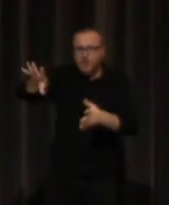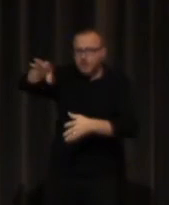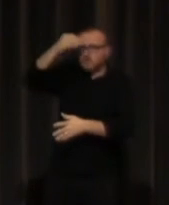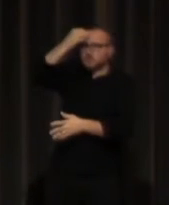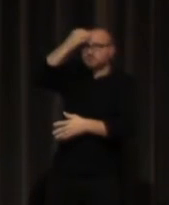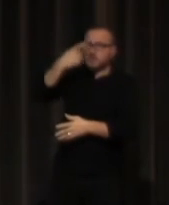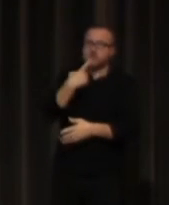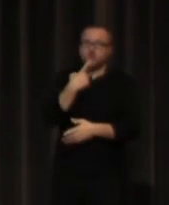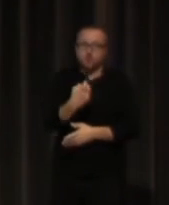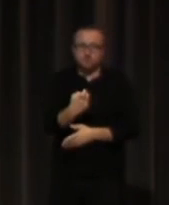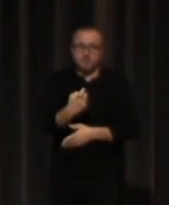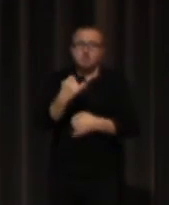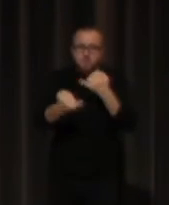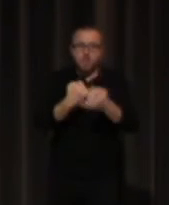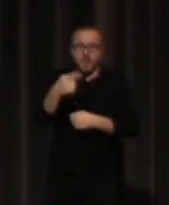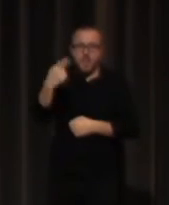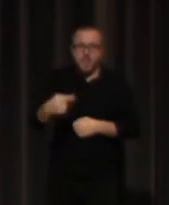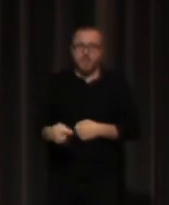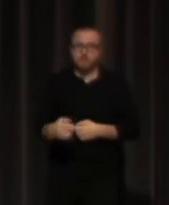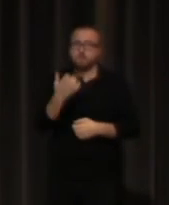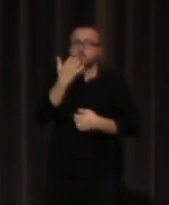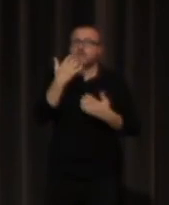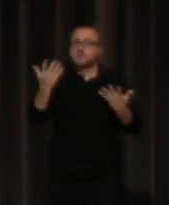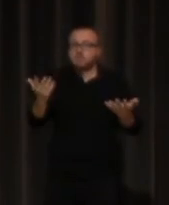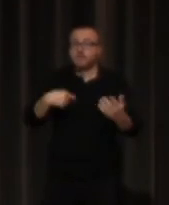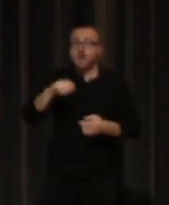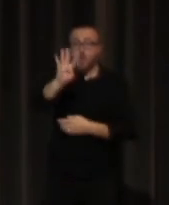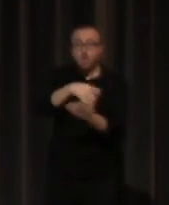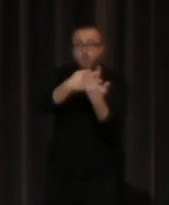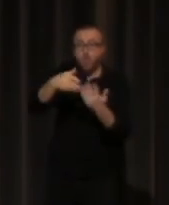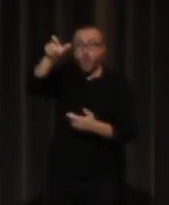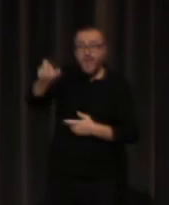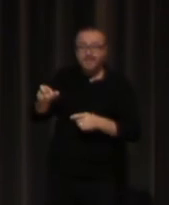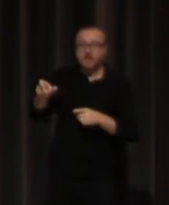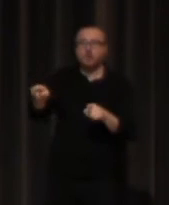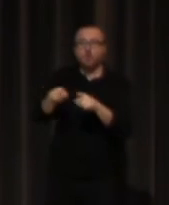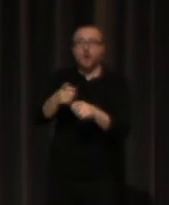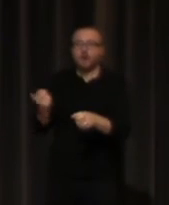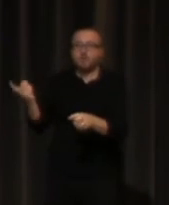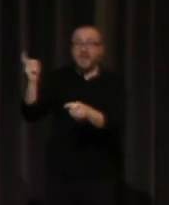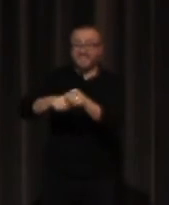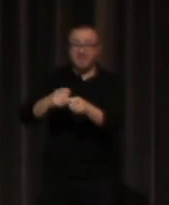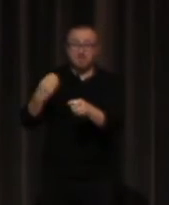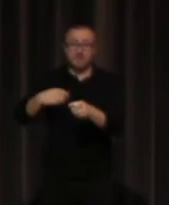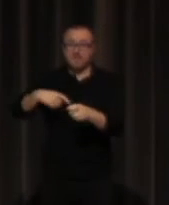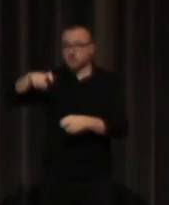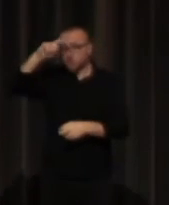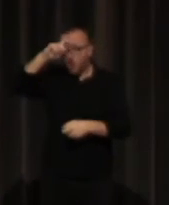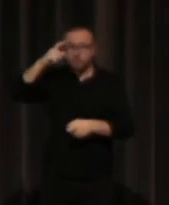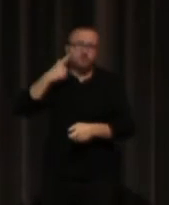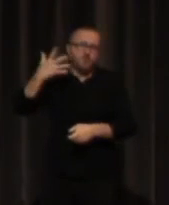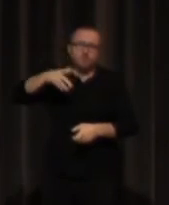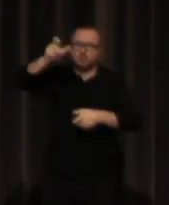alguns problemes. Primer, que els poetes, sobretot quan entren en aquest circuit de grans noms,